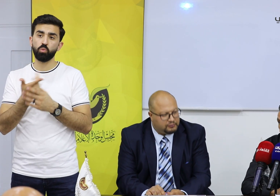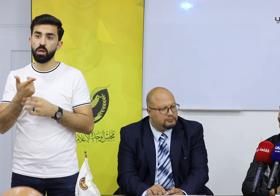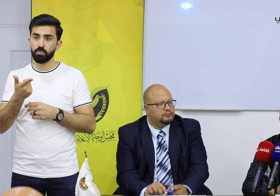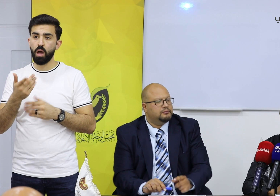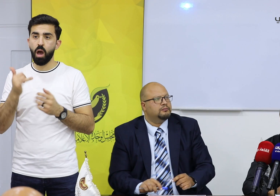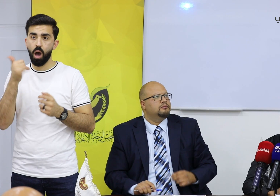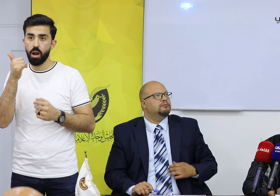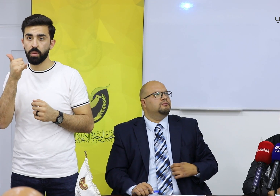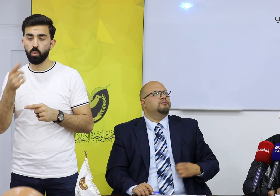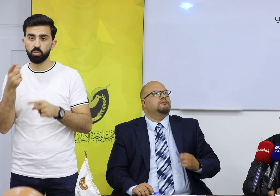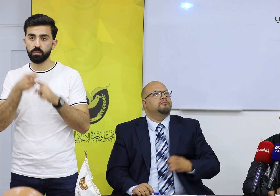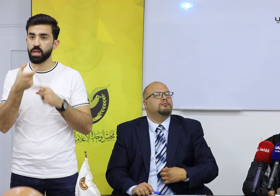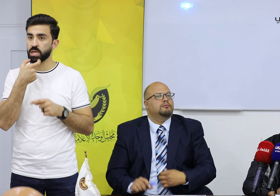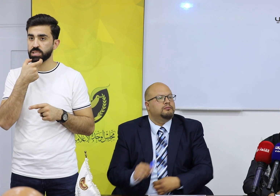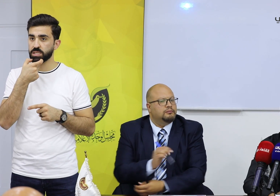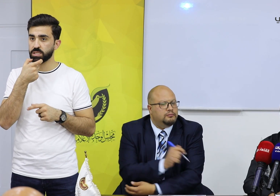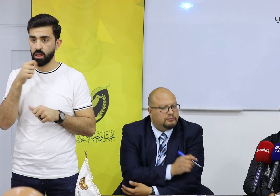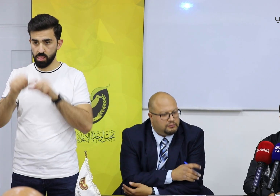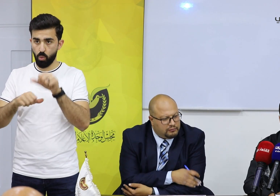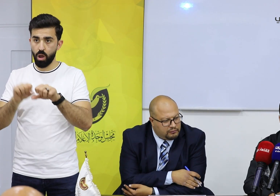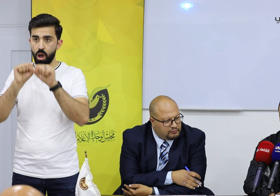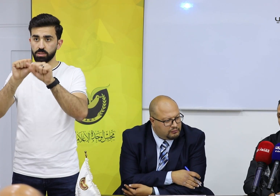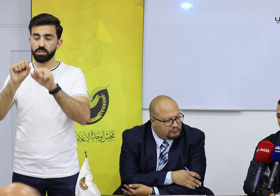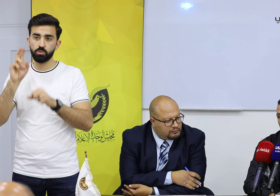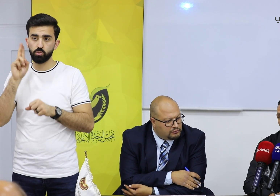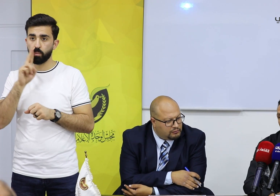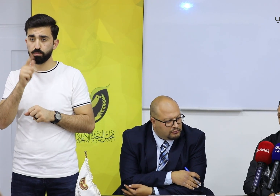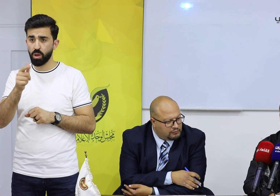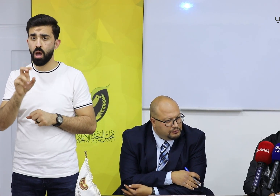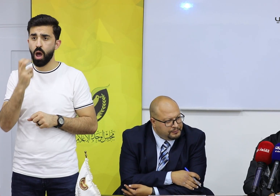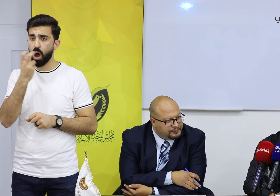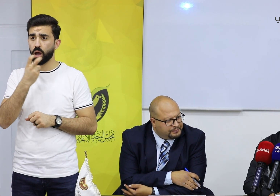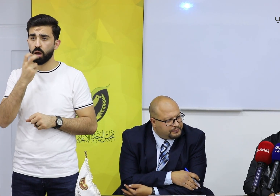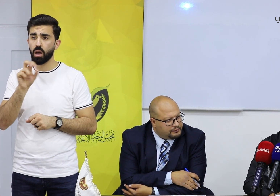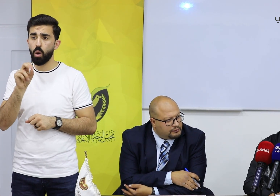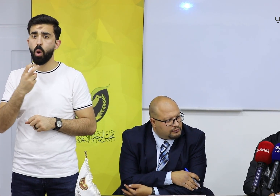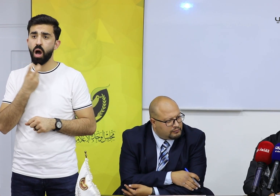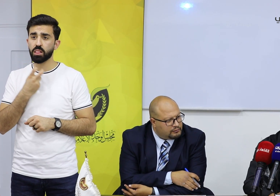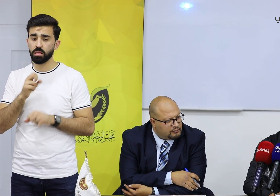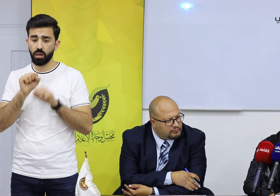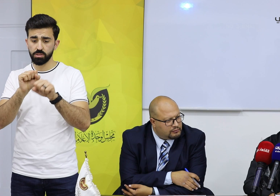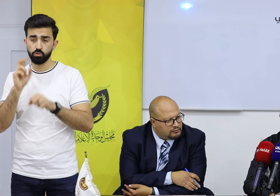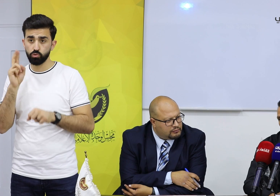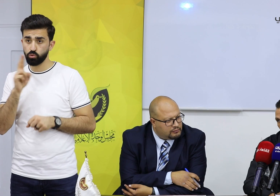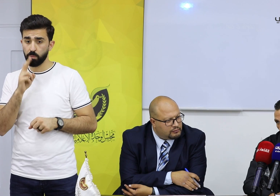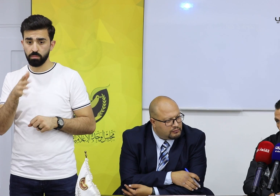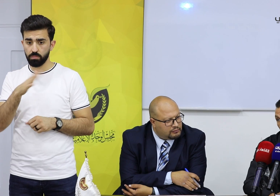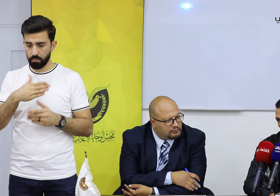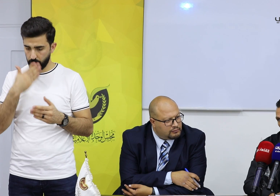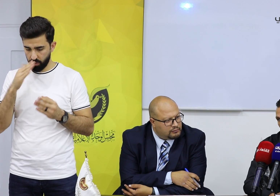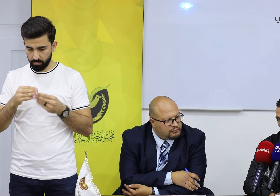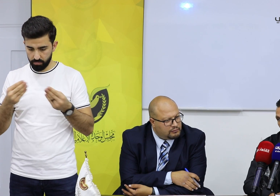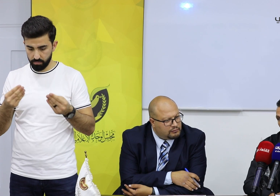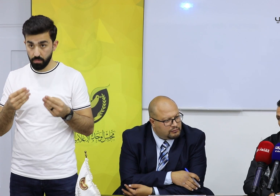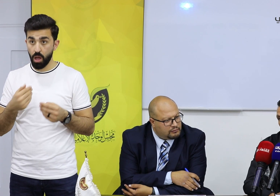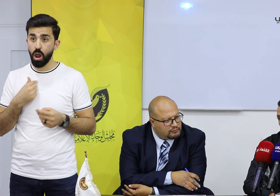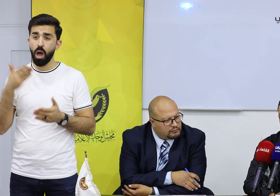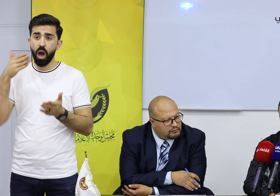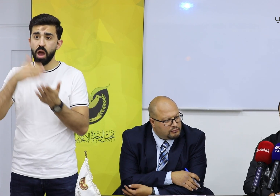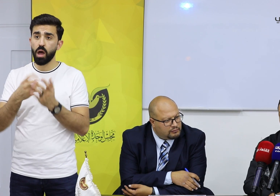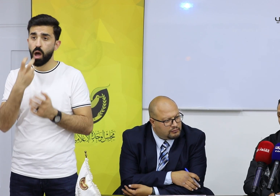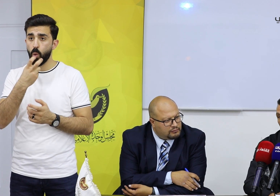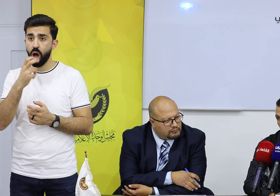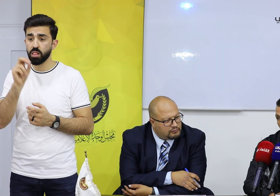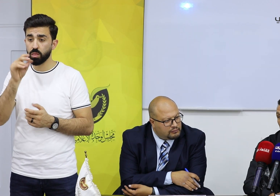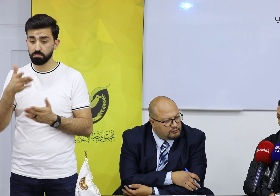عربي وانجليزي، لانه هم عندهم مشكله في القواعد. انا مجرد ما عدلت القواعد صار يمسك كتاب صار يقرا صارت اموره تمام.